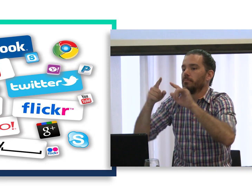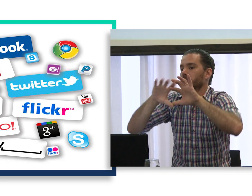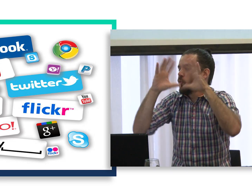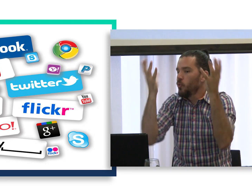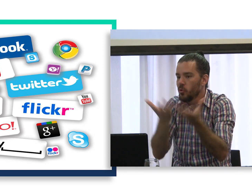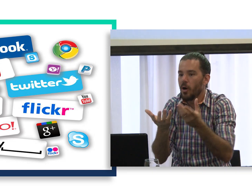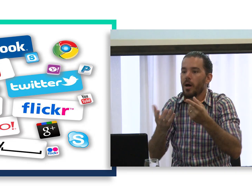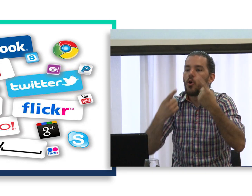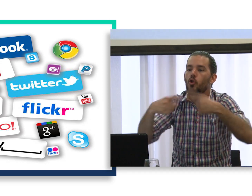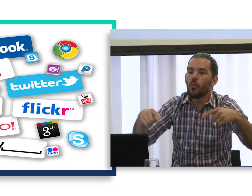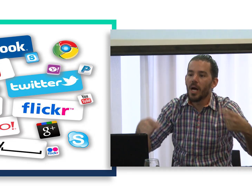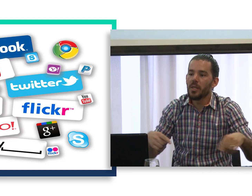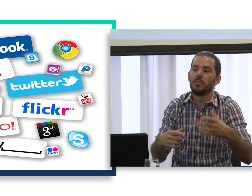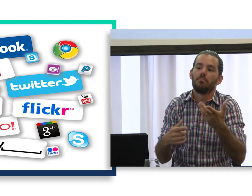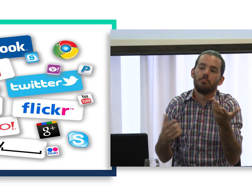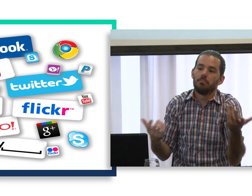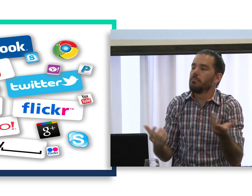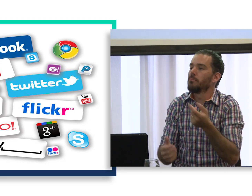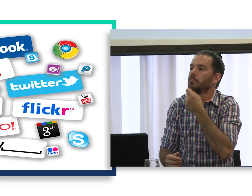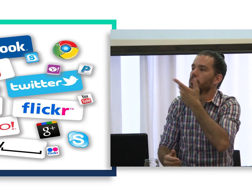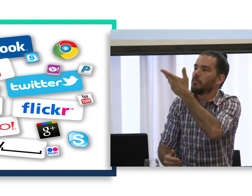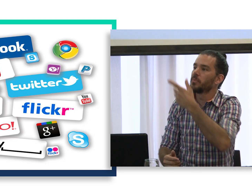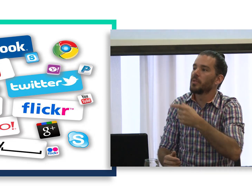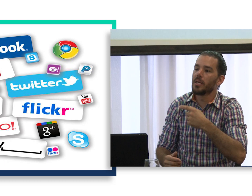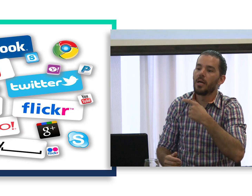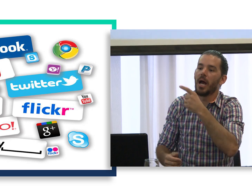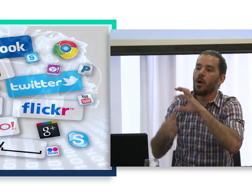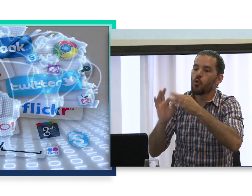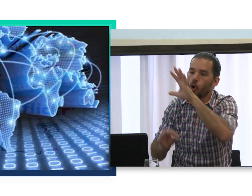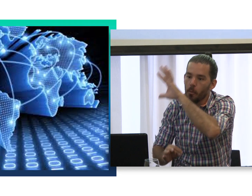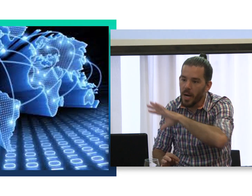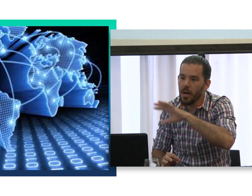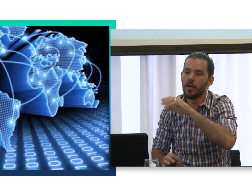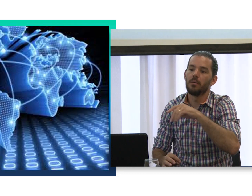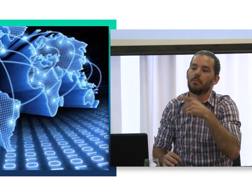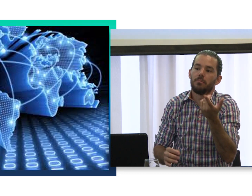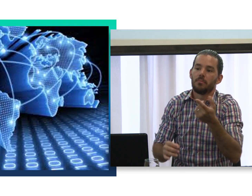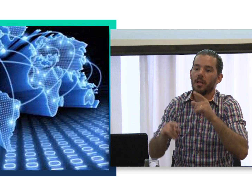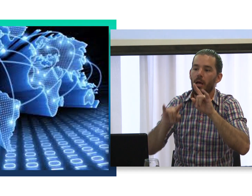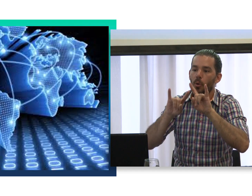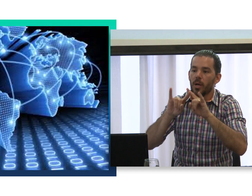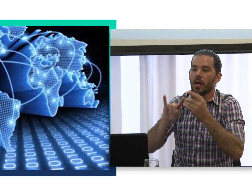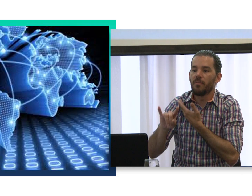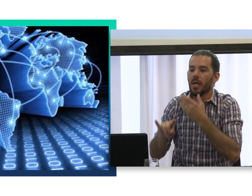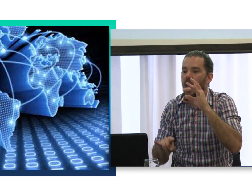YouTube, para poder conectarnos con diferentes personas del mundo. Por ejemplo, en Europa,